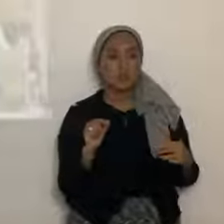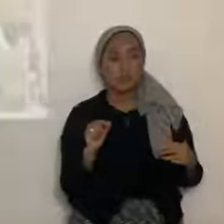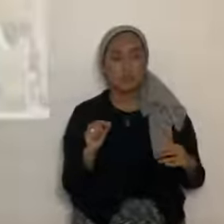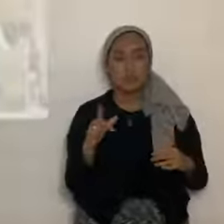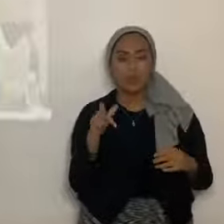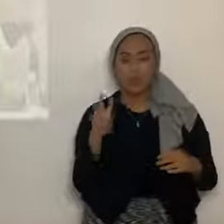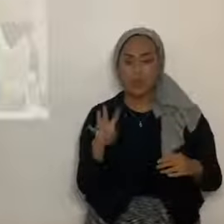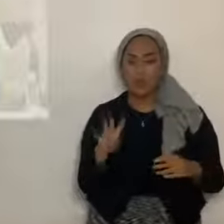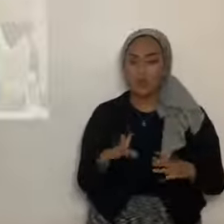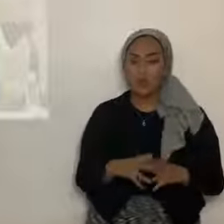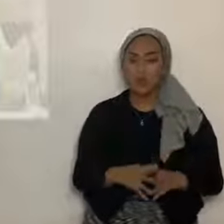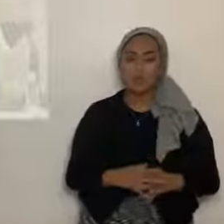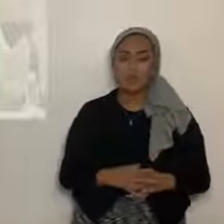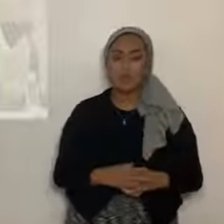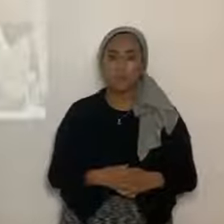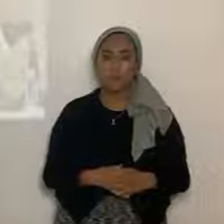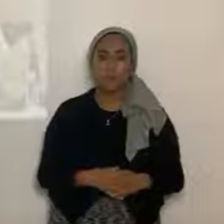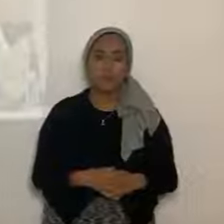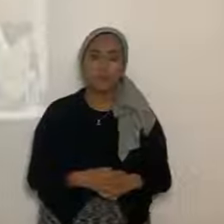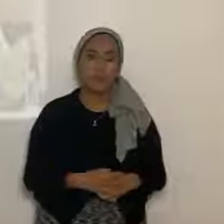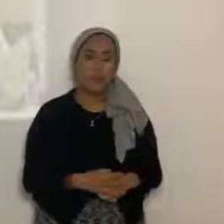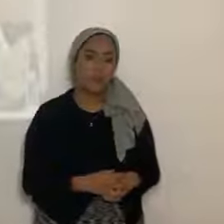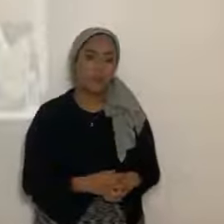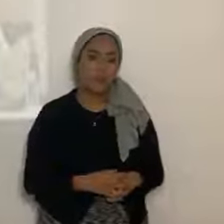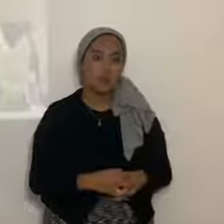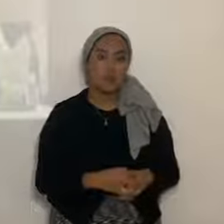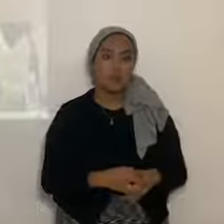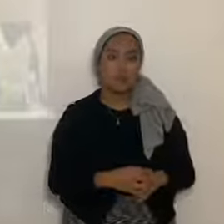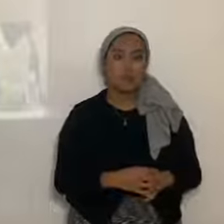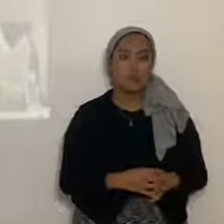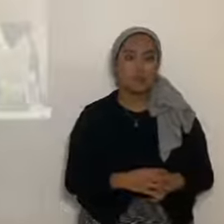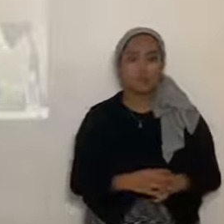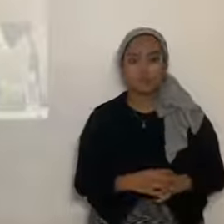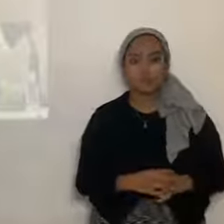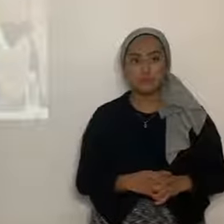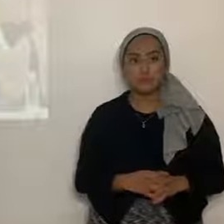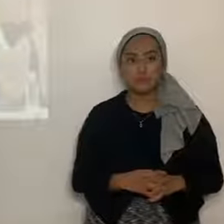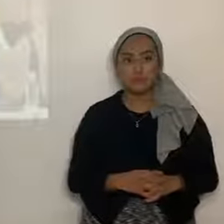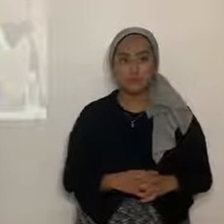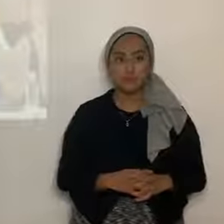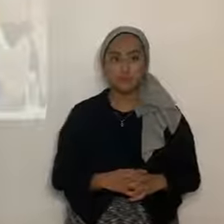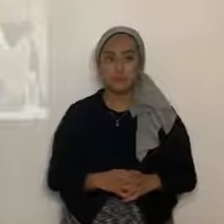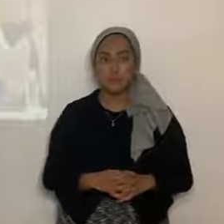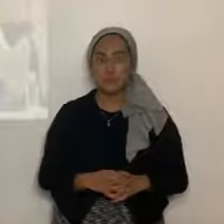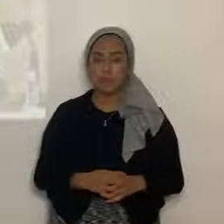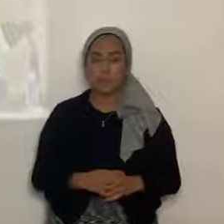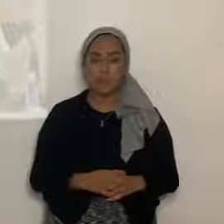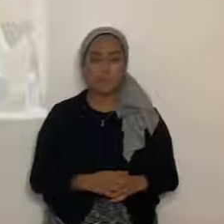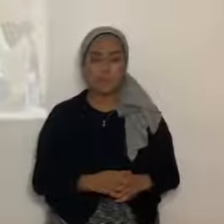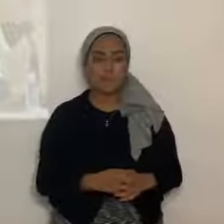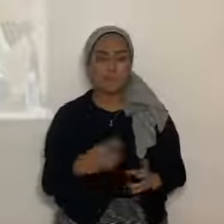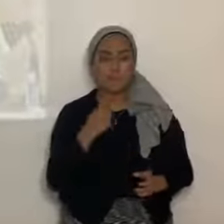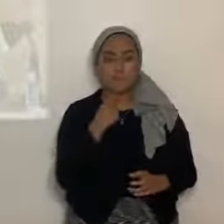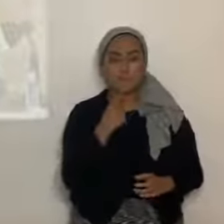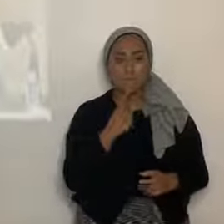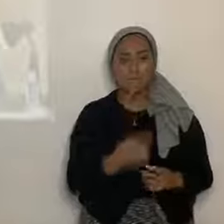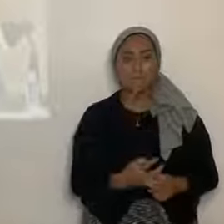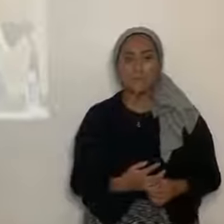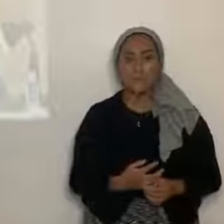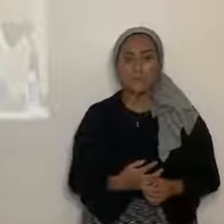24, Primera de Pedro 2, verso 24, dice así, quien llevó él